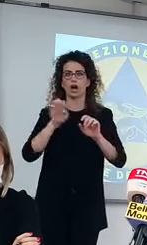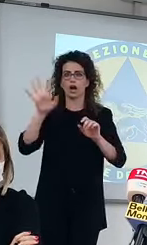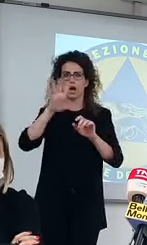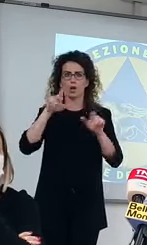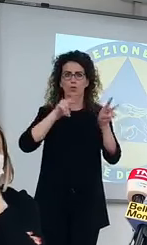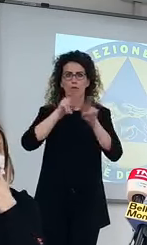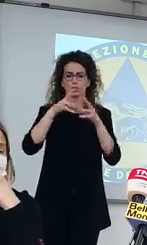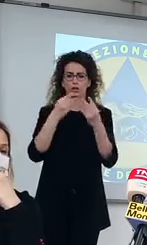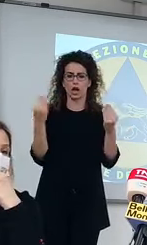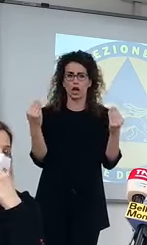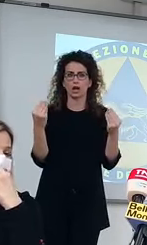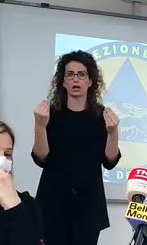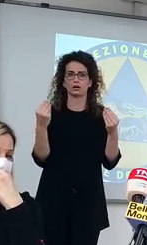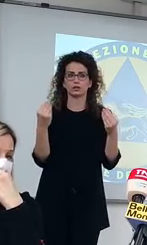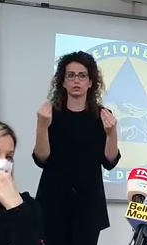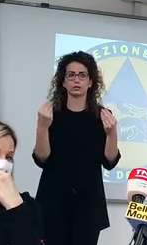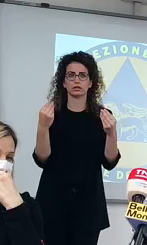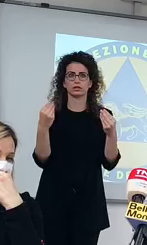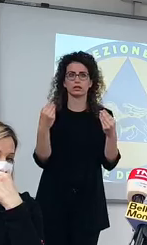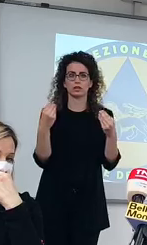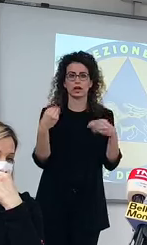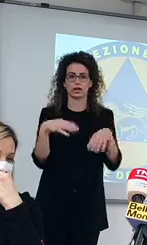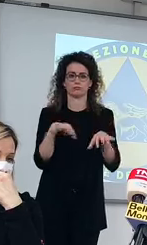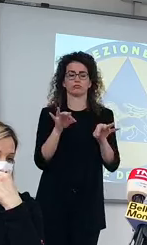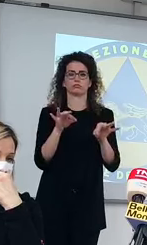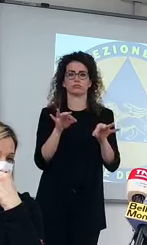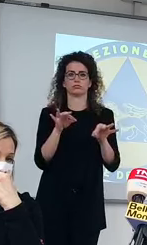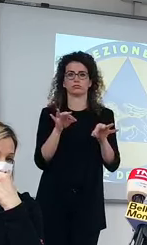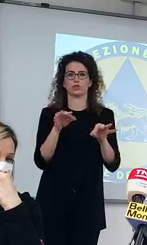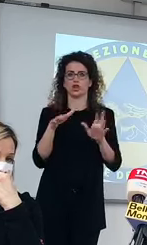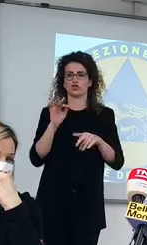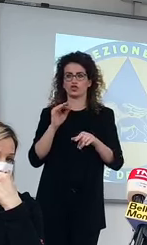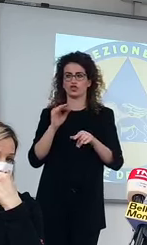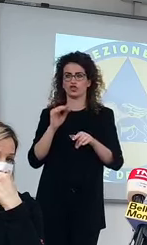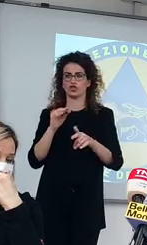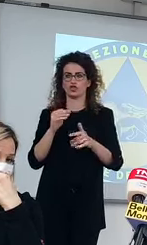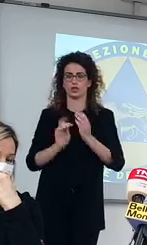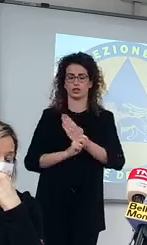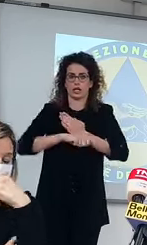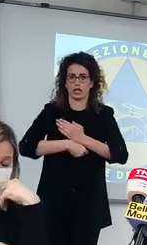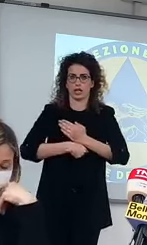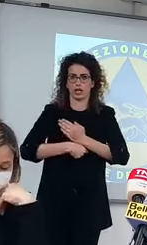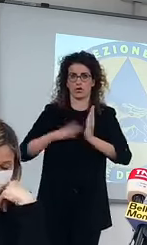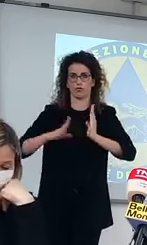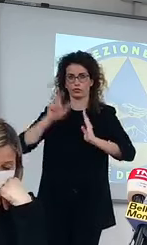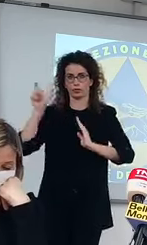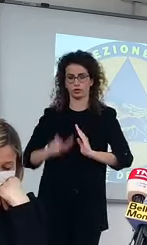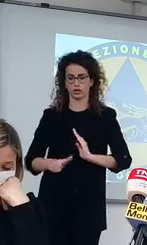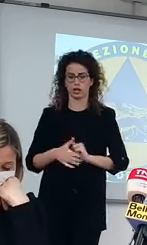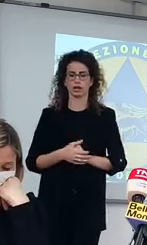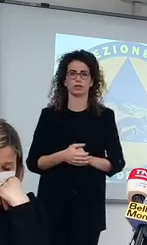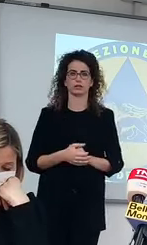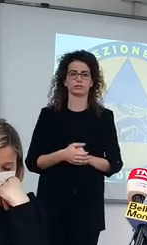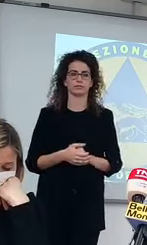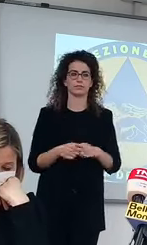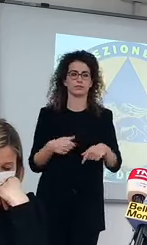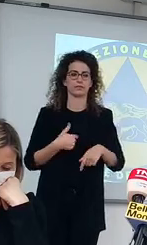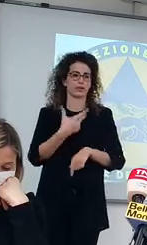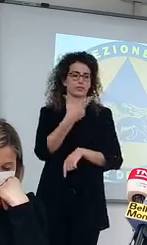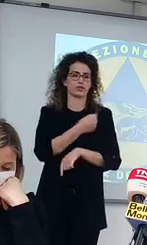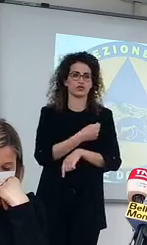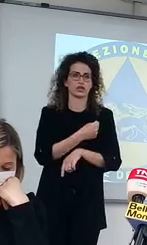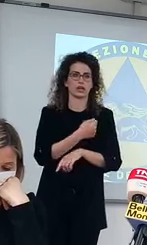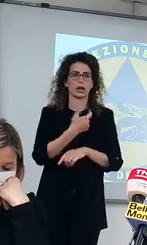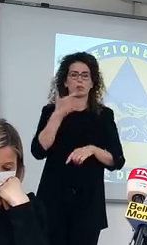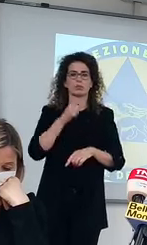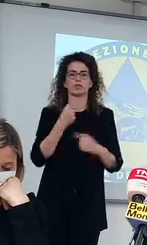fatto delle scelte molto ancora più dure della nostra, per cui sapete, siamo in utilizzo di vaccini in via emergenziale, questo dobbiamo